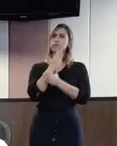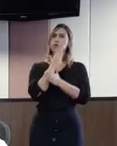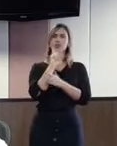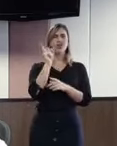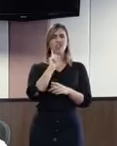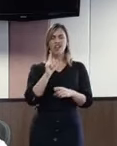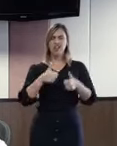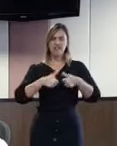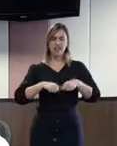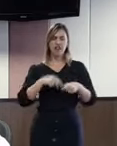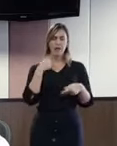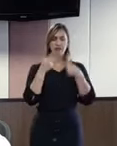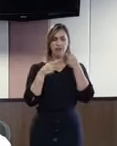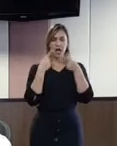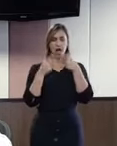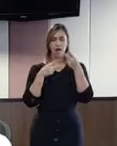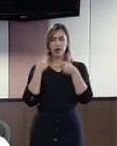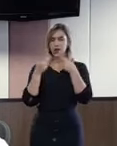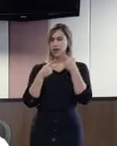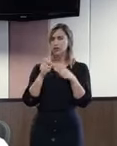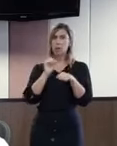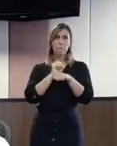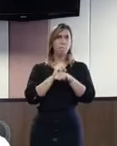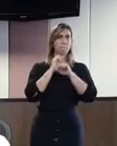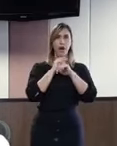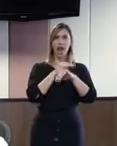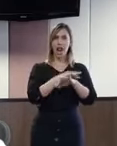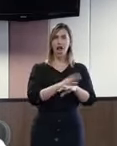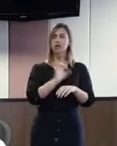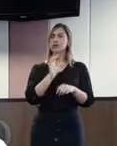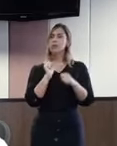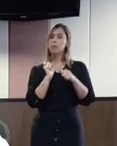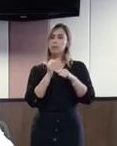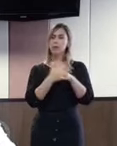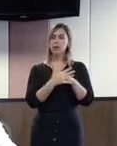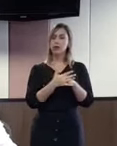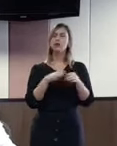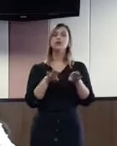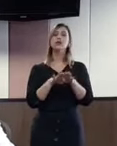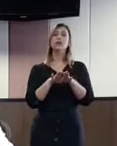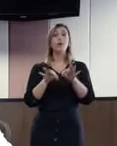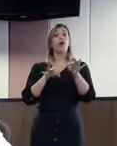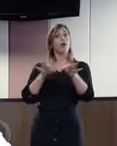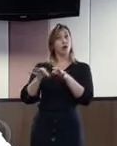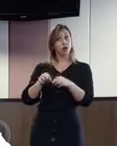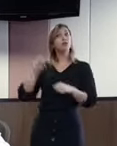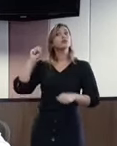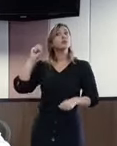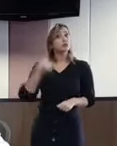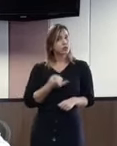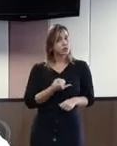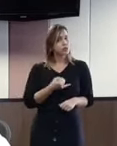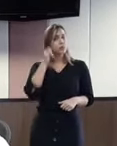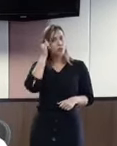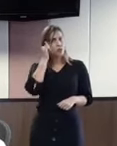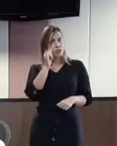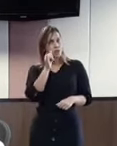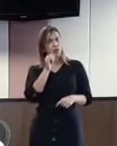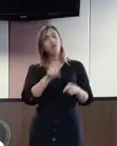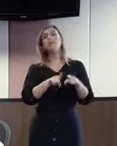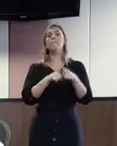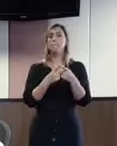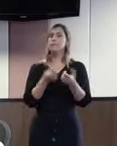aqui falando, né, só de pandemia, só de coronavírus. Estamos tomando as medidas necessárias. Ponto. Vamos